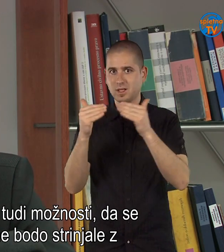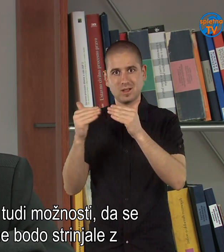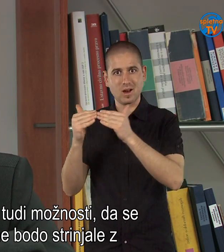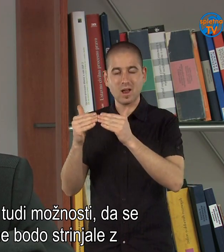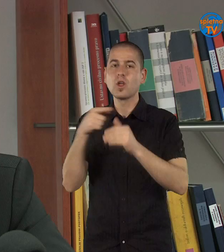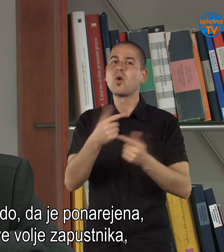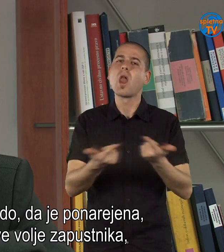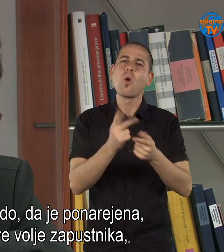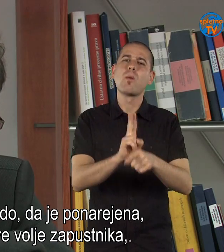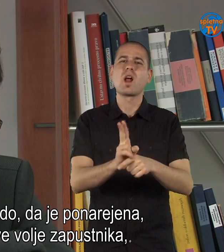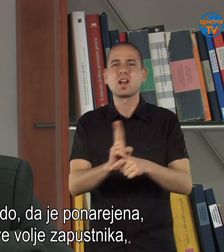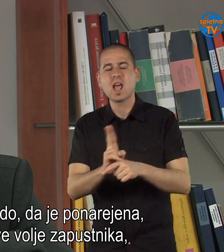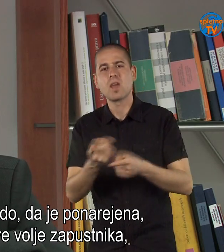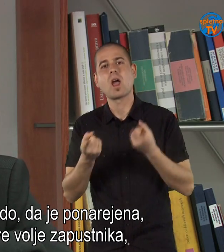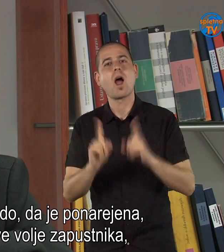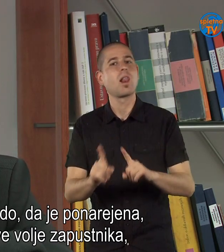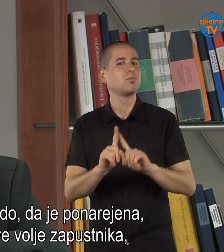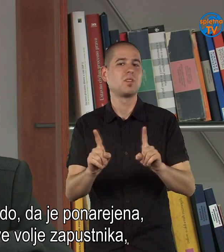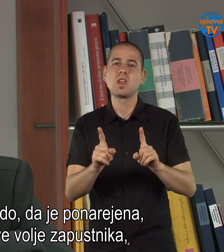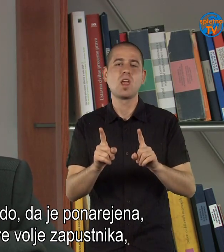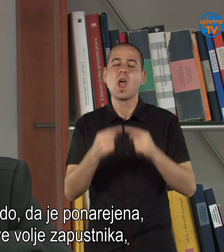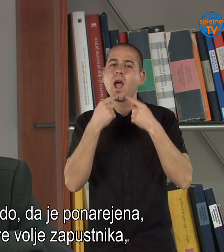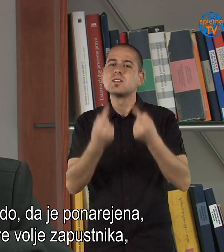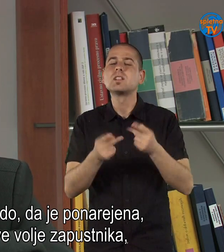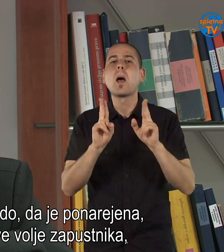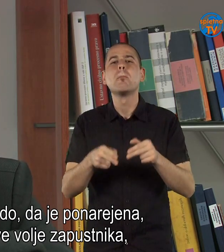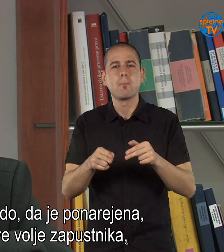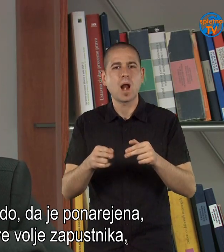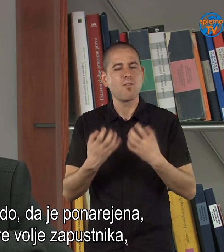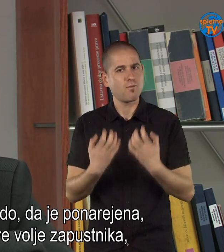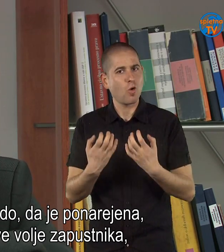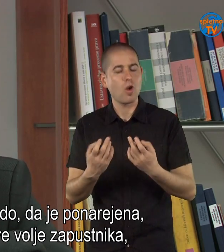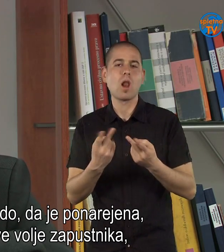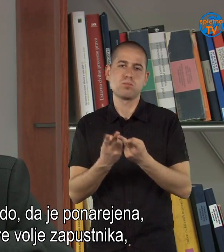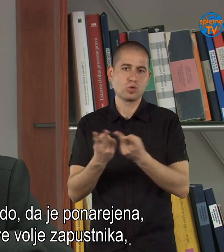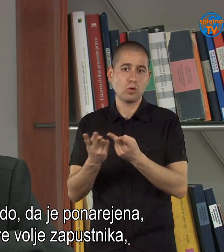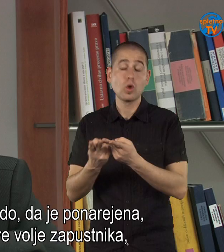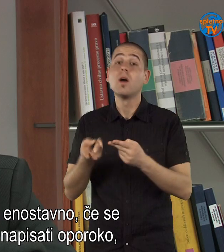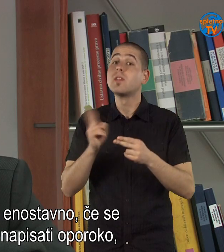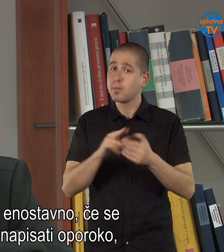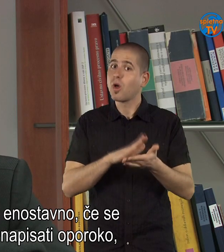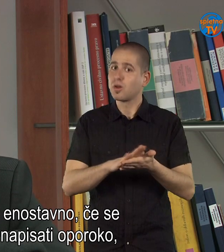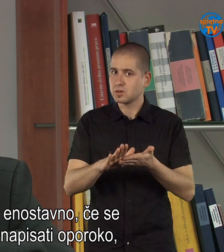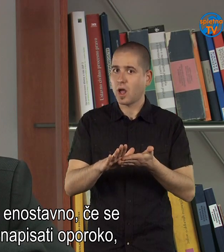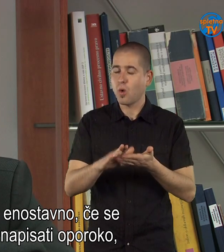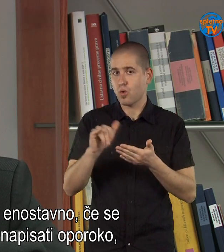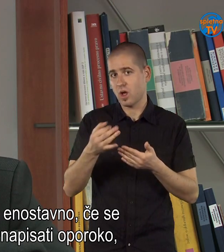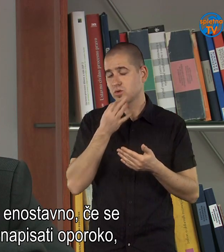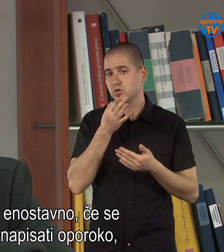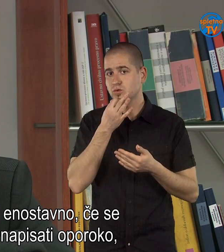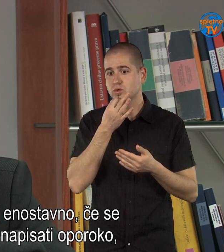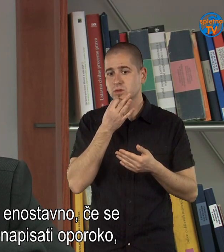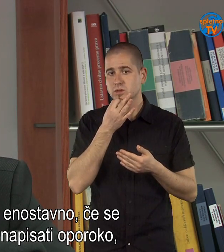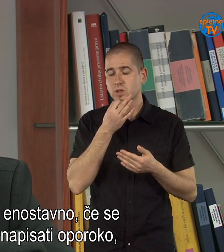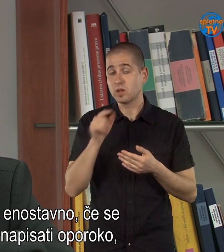bodo strinjale s tem, da je lahko ponarejena ali ni izraz prave volje ali kakorkoli. Zato najbolj enostavno je, če